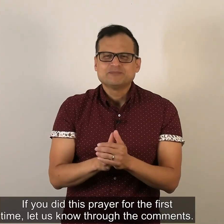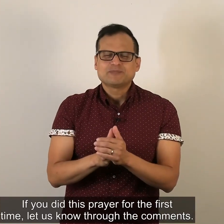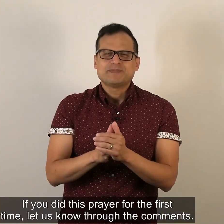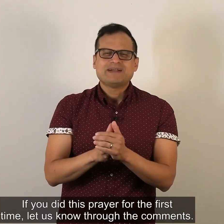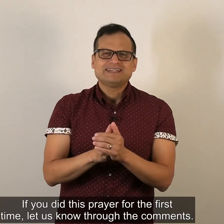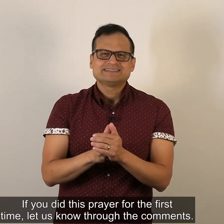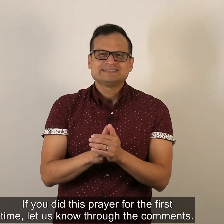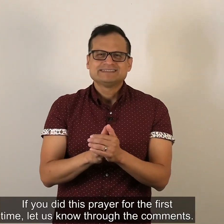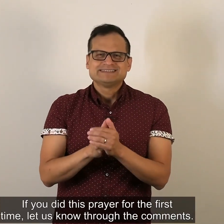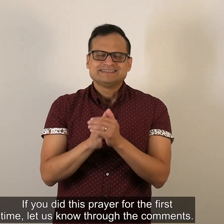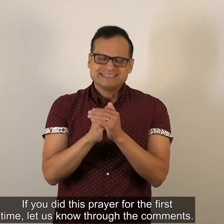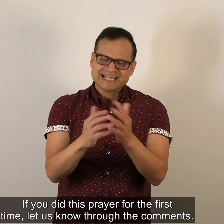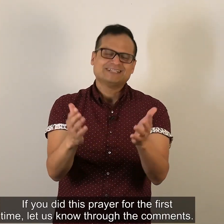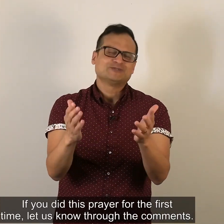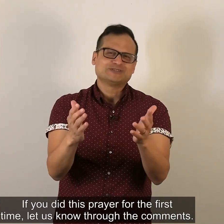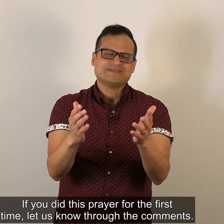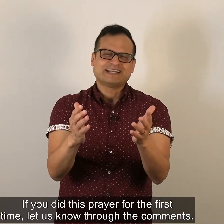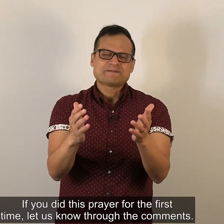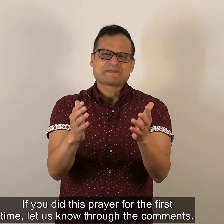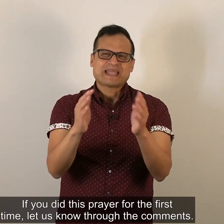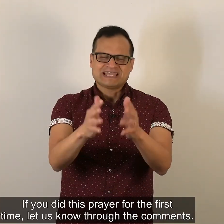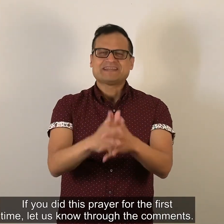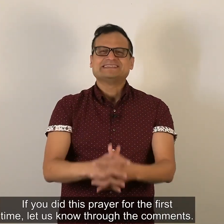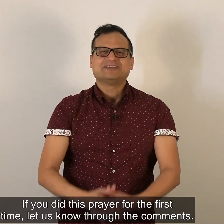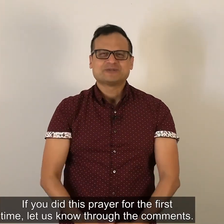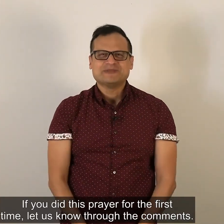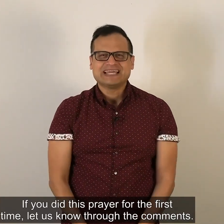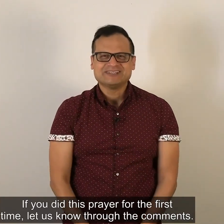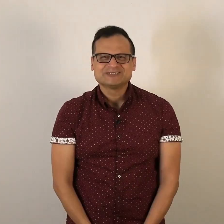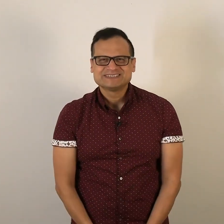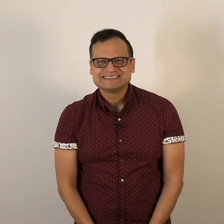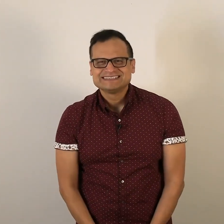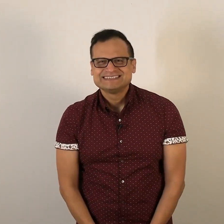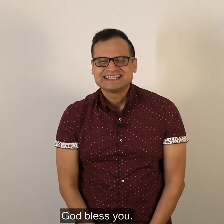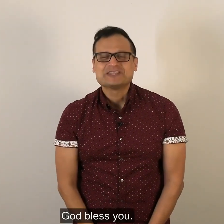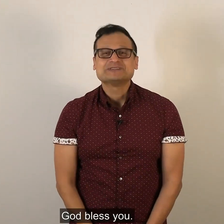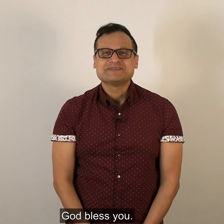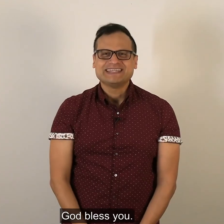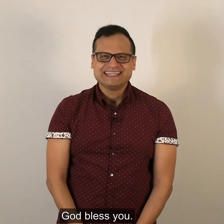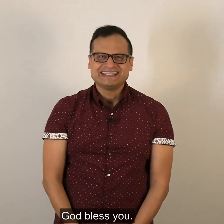por primera vez, déjanoslo saber a través de los comentarios. Que Dios te bendiga.